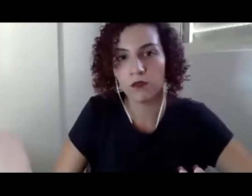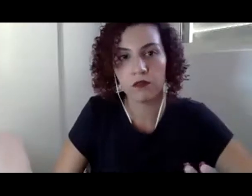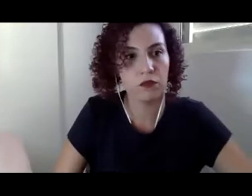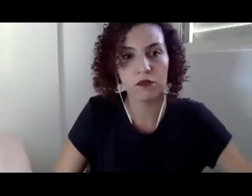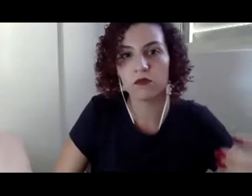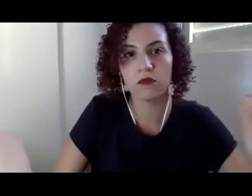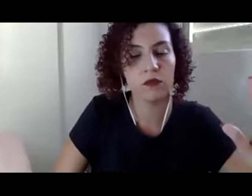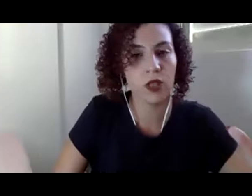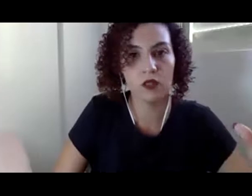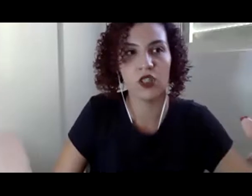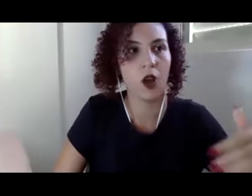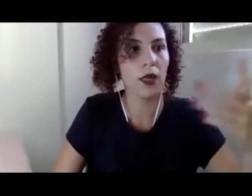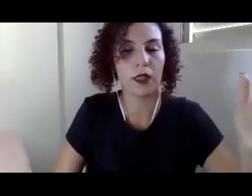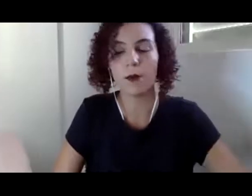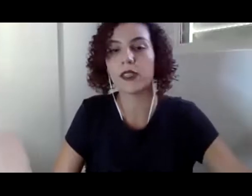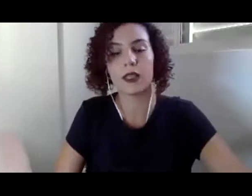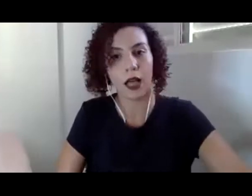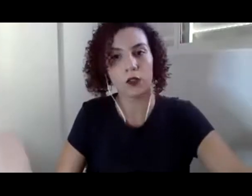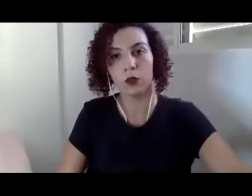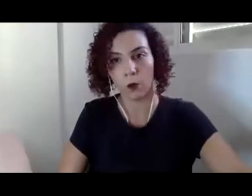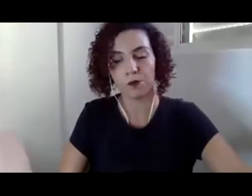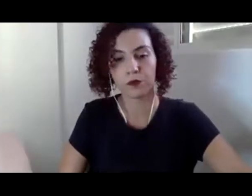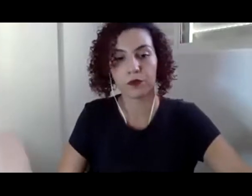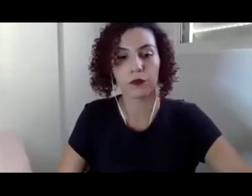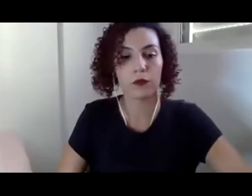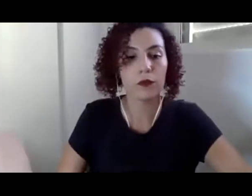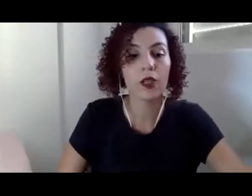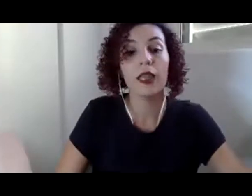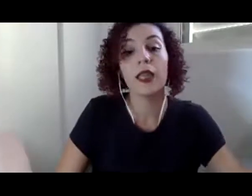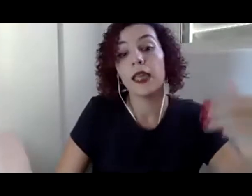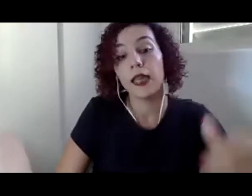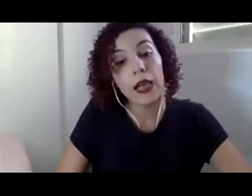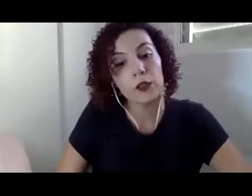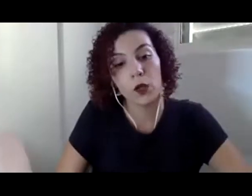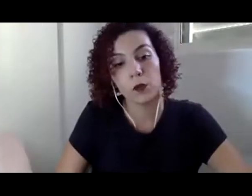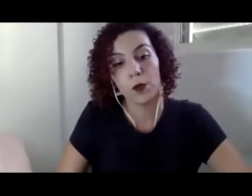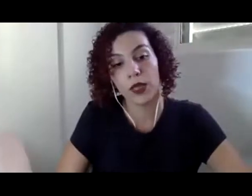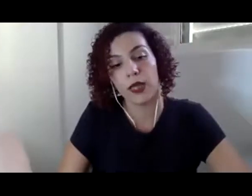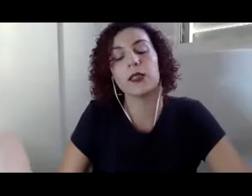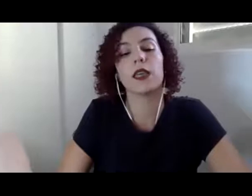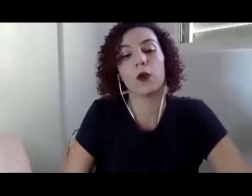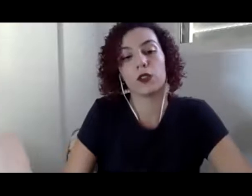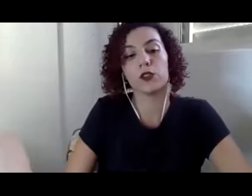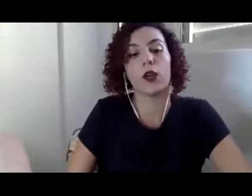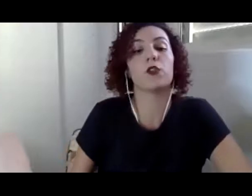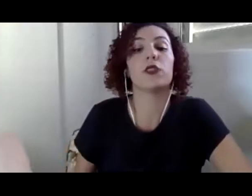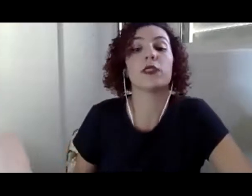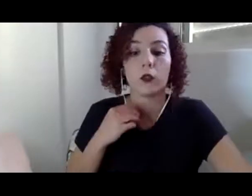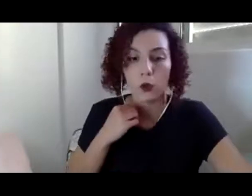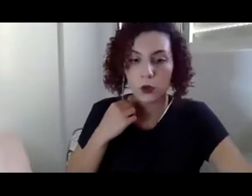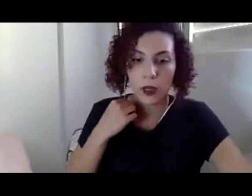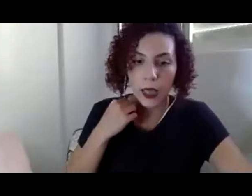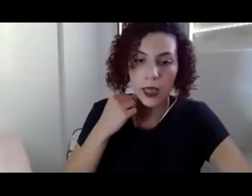independente de aumentar a mensalidade ou não. E a lei de 2015, que é o que a gente chama